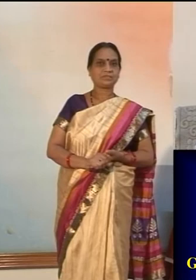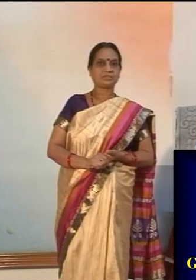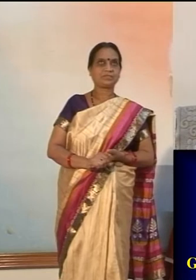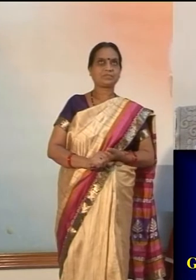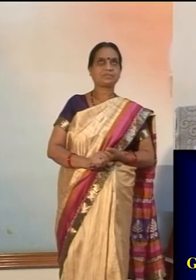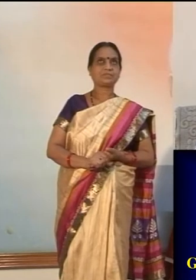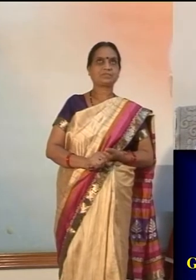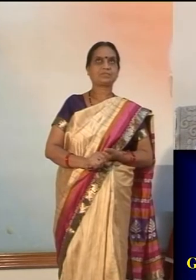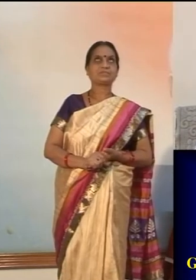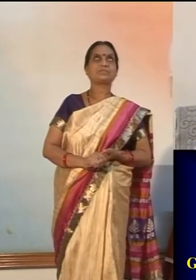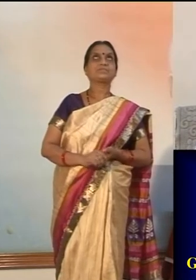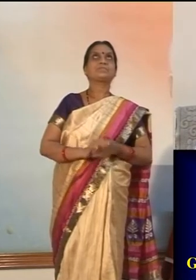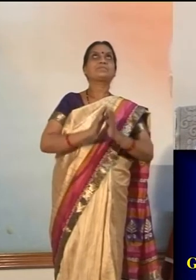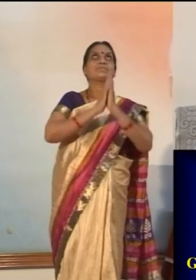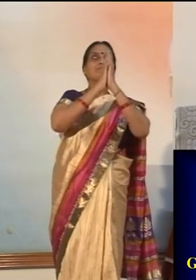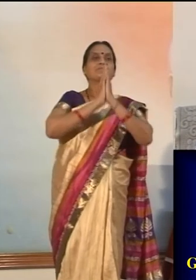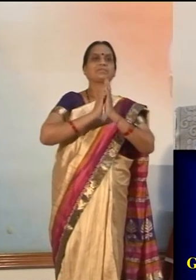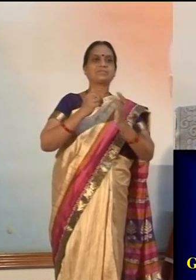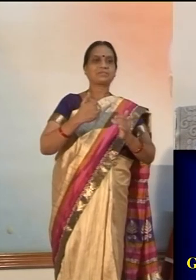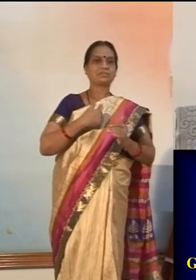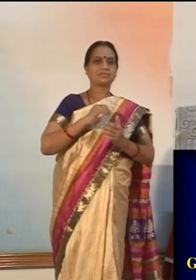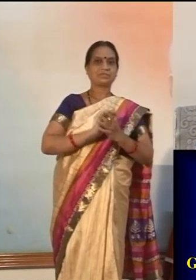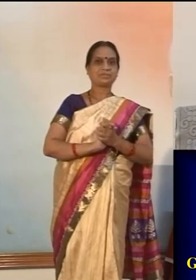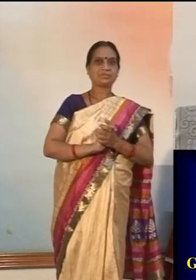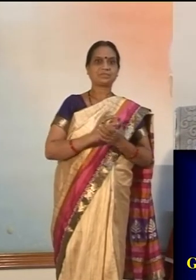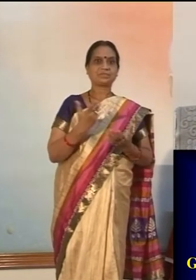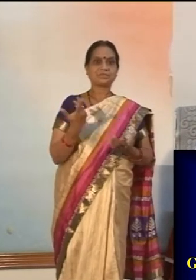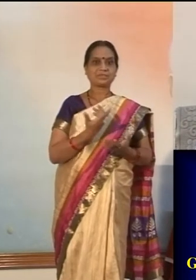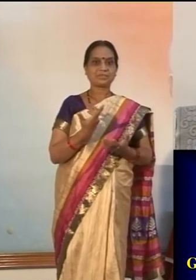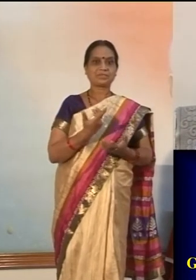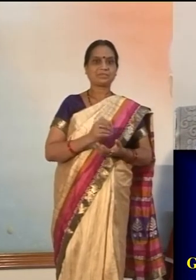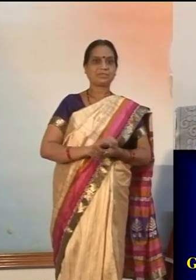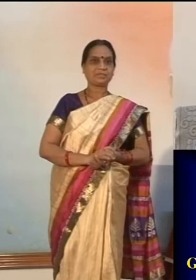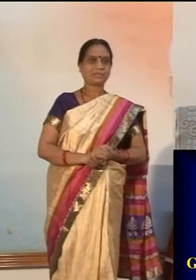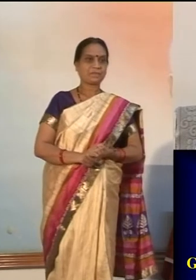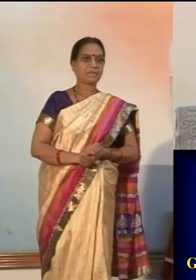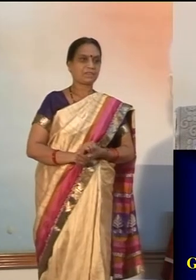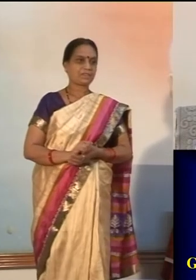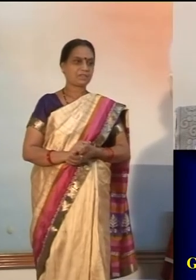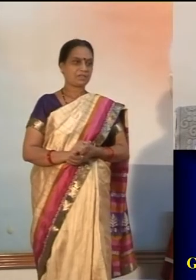भगवान को अपना दोस्त कैसे बनाएं?